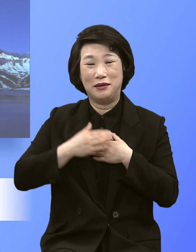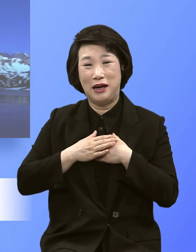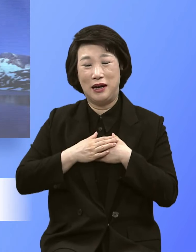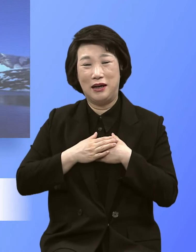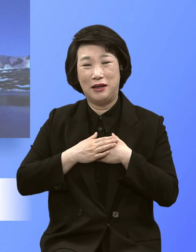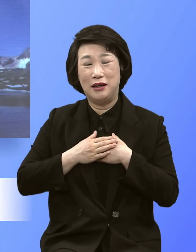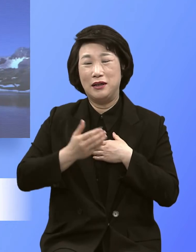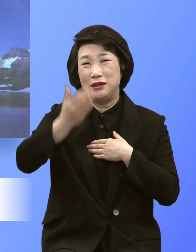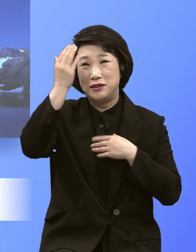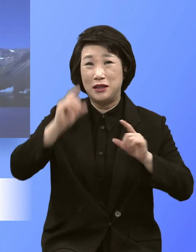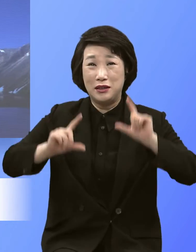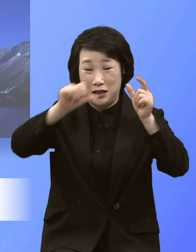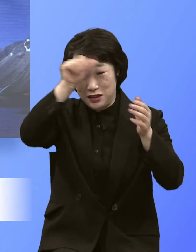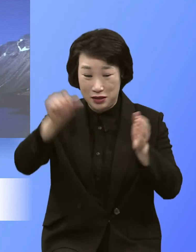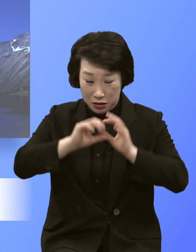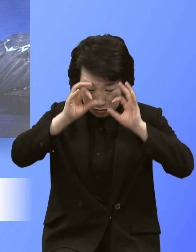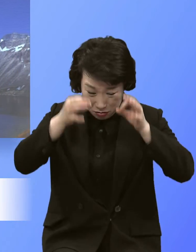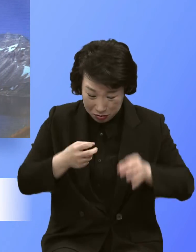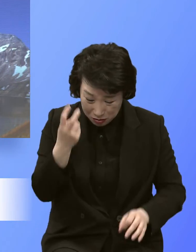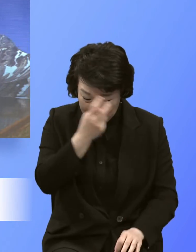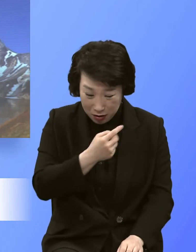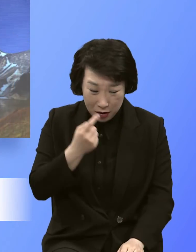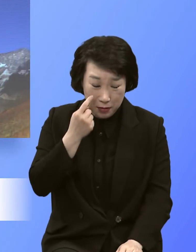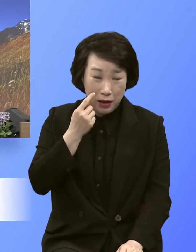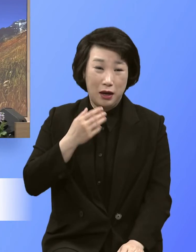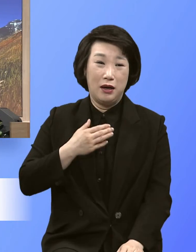그리고 지난 날을 뒤돌아봅니다.